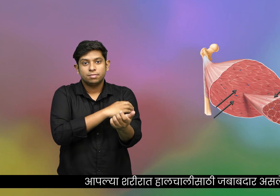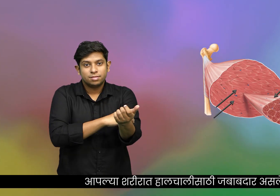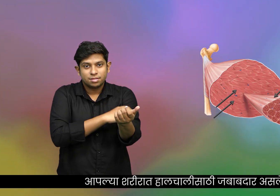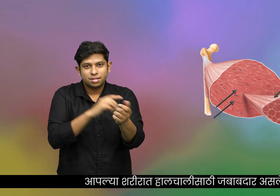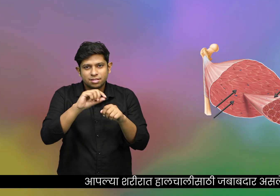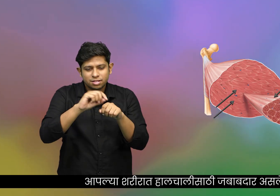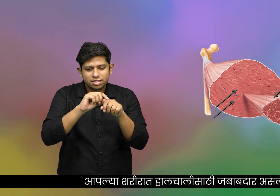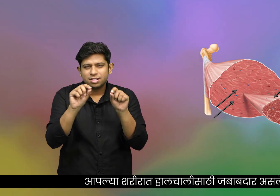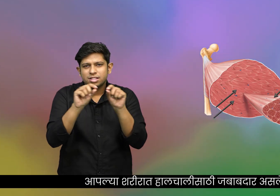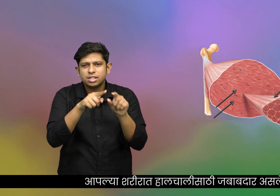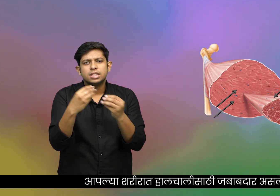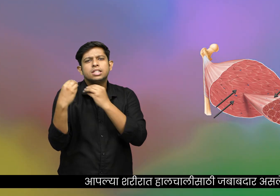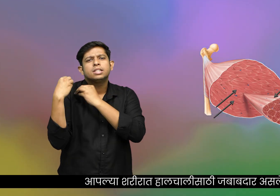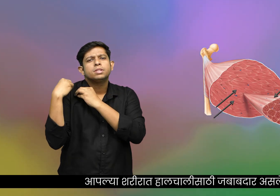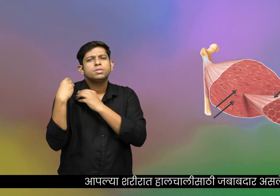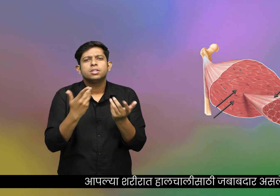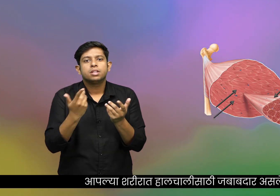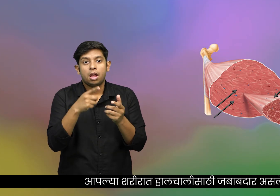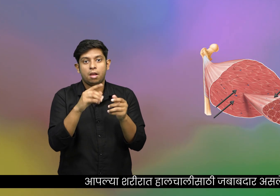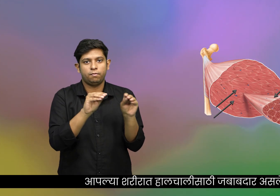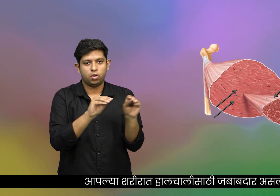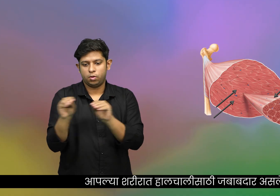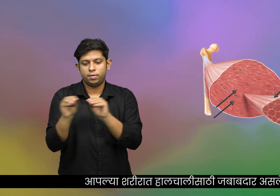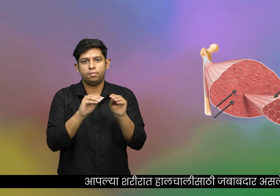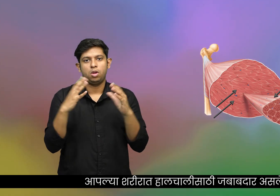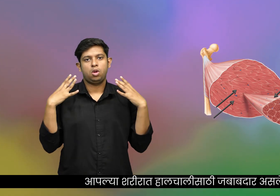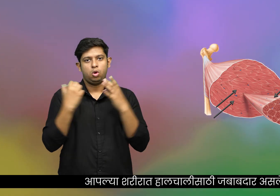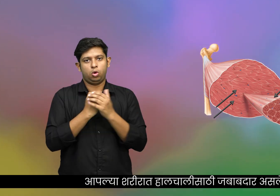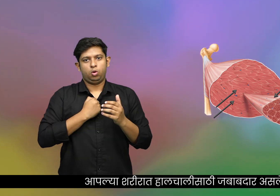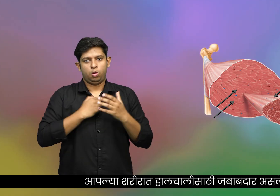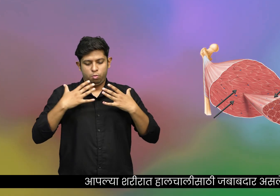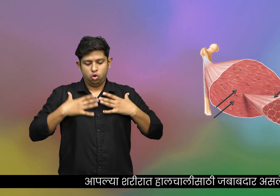चौथा, आपल्या शरीरात हालचालीसाठी जबाबदार असलेल्या